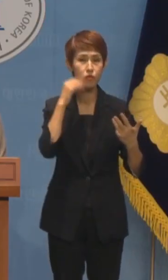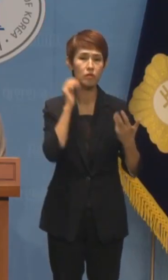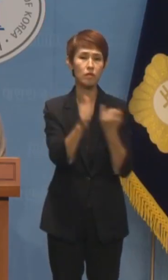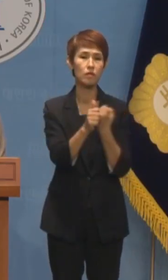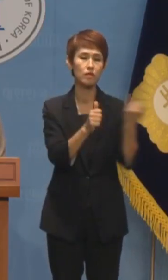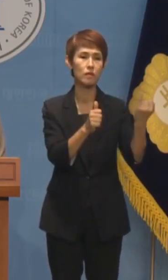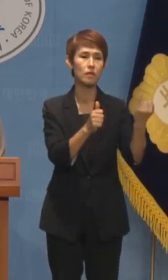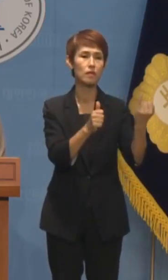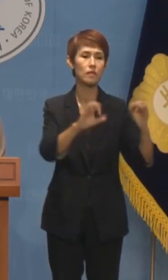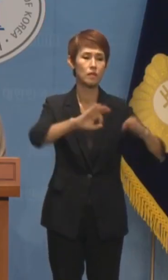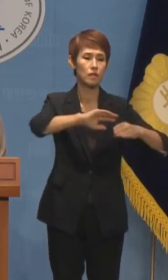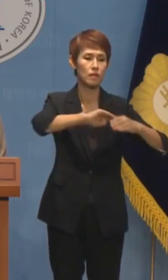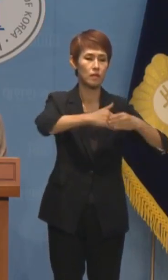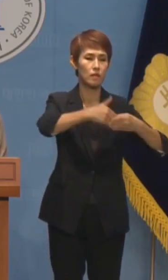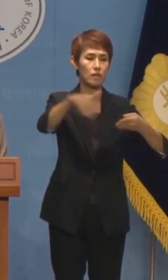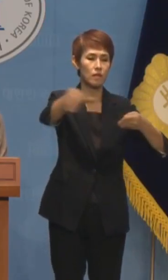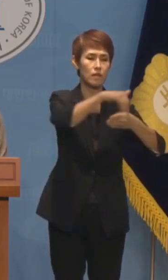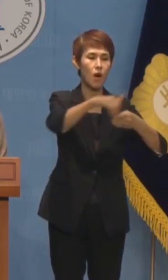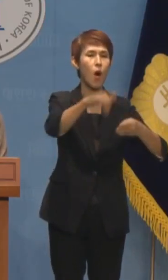계좌로 이뤄졌습니다.